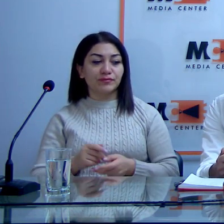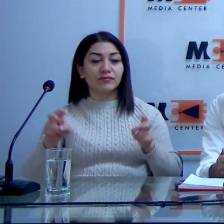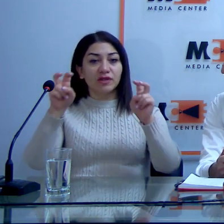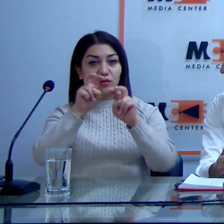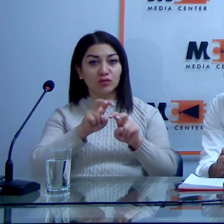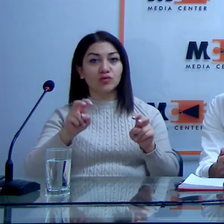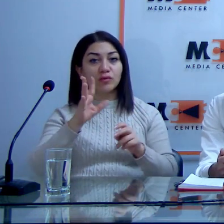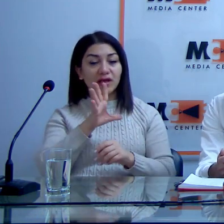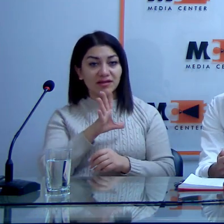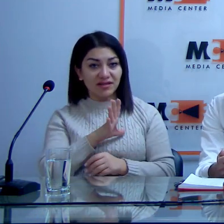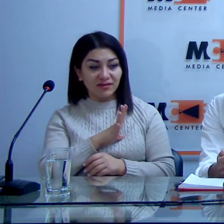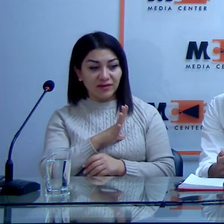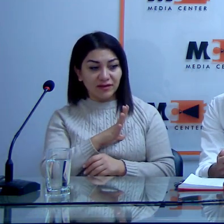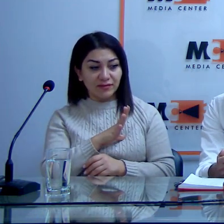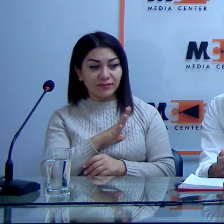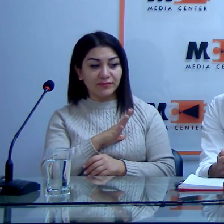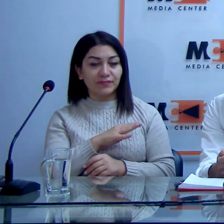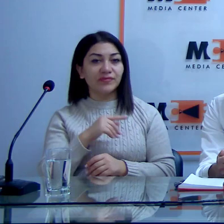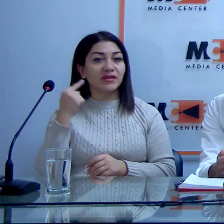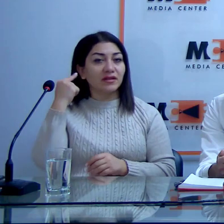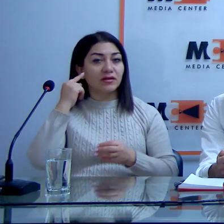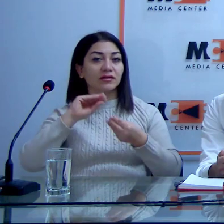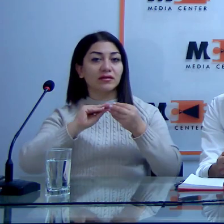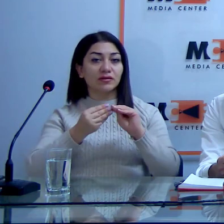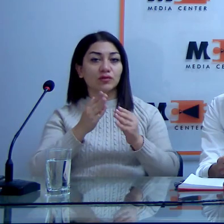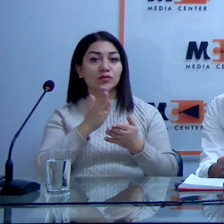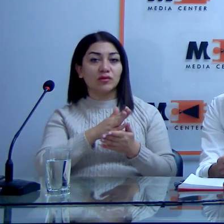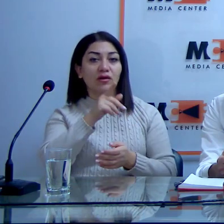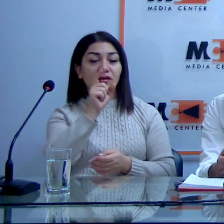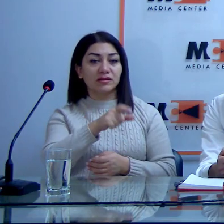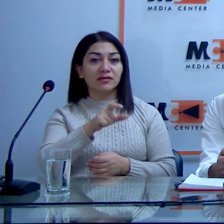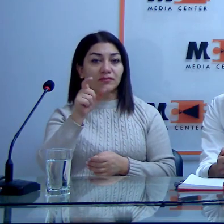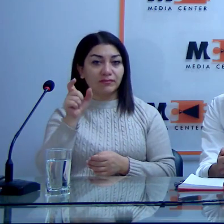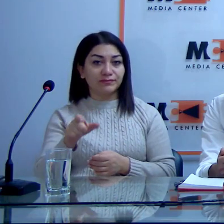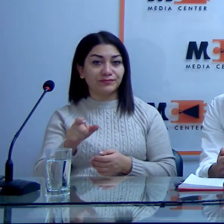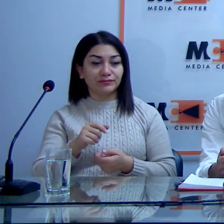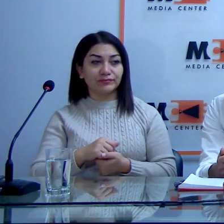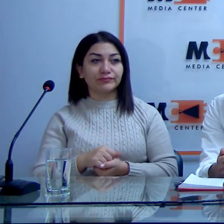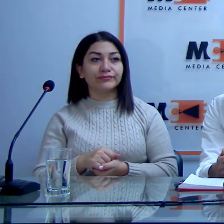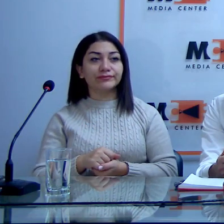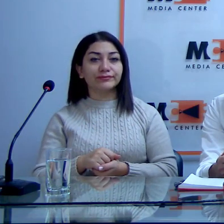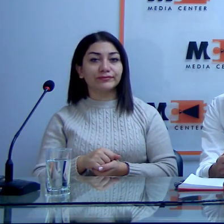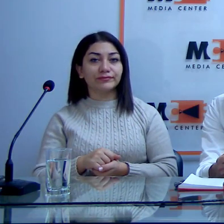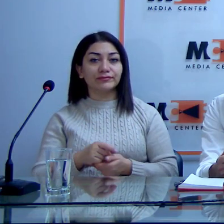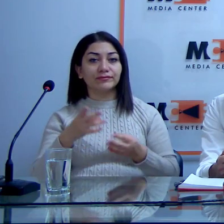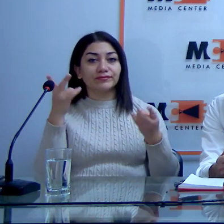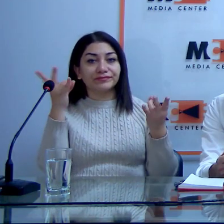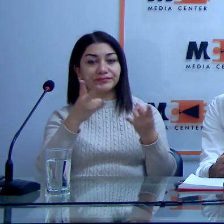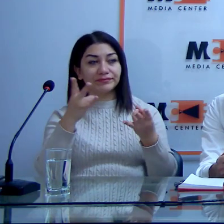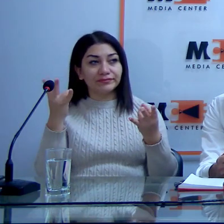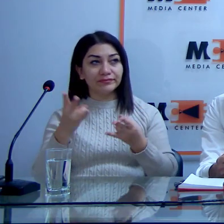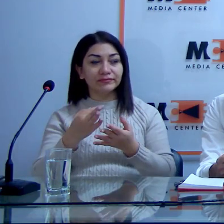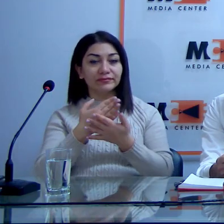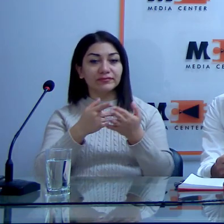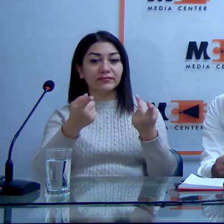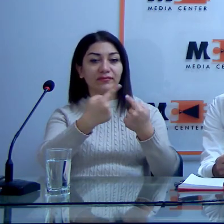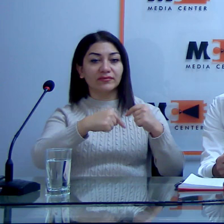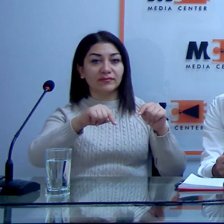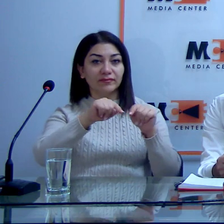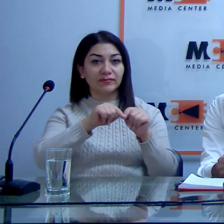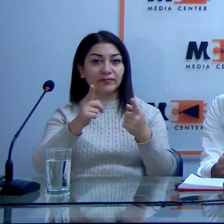Ուսումնասիրվել են ԼԽՈ-ի անձանց, լսողության խնդիրներ ունեցող անձանց կարիքները